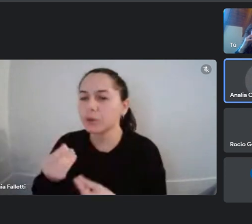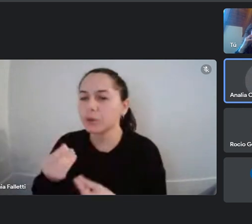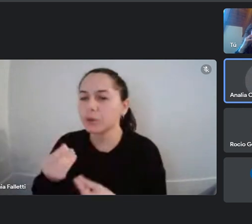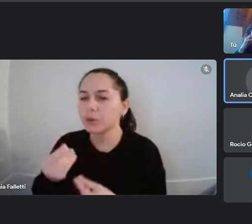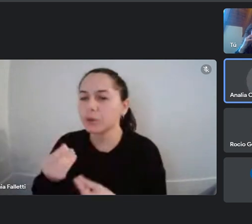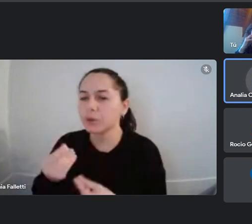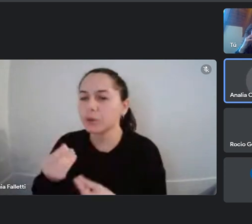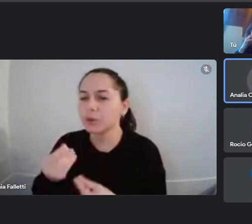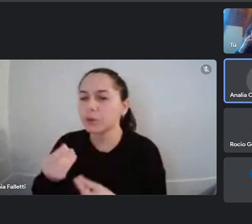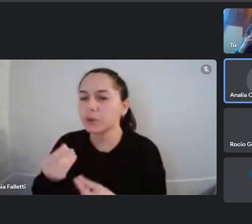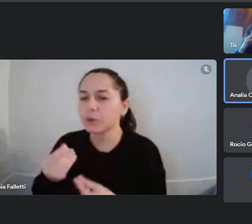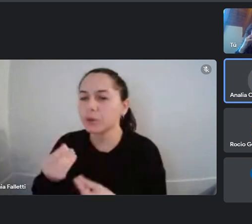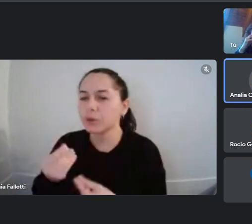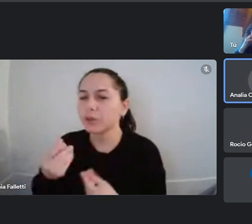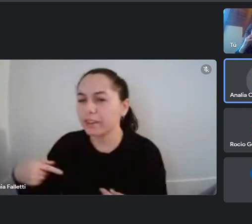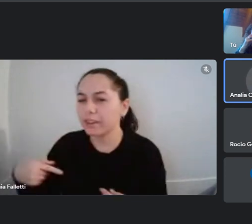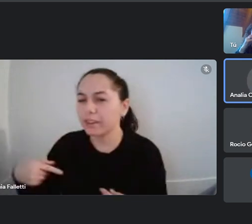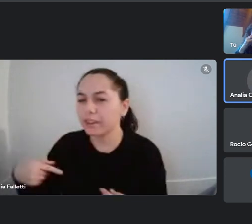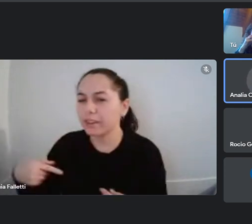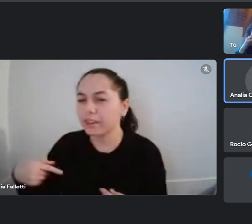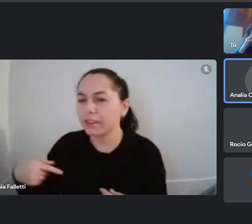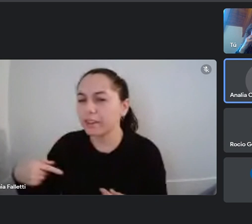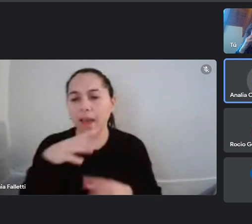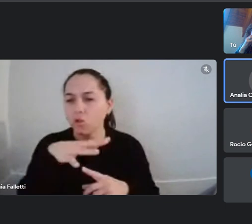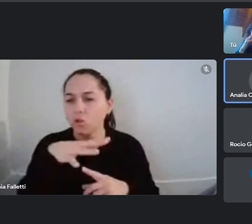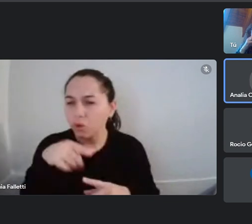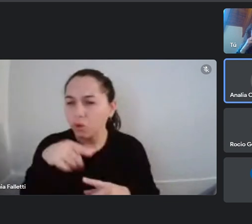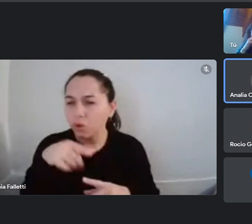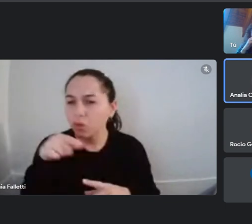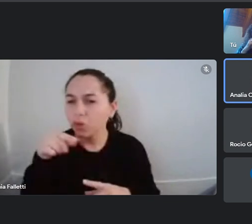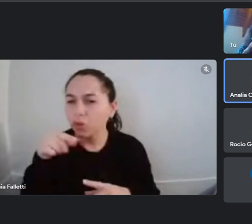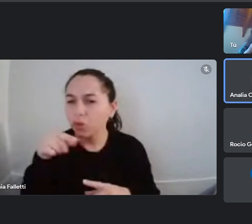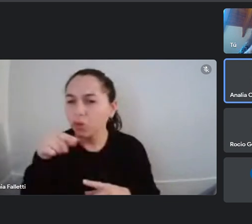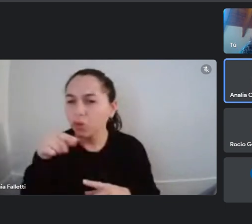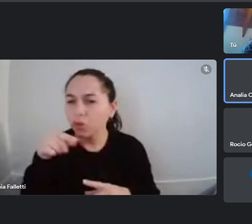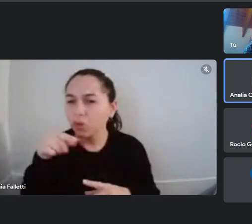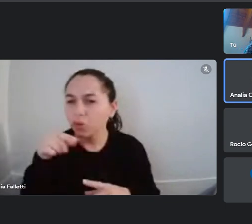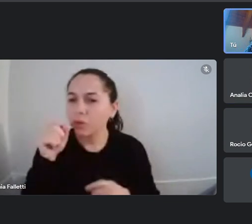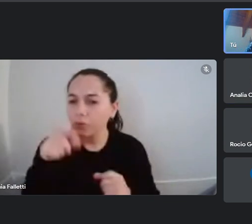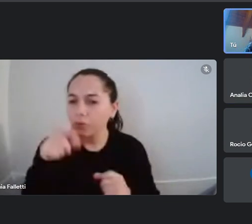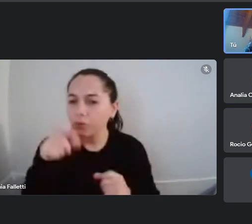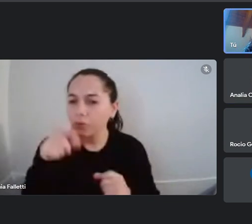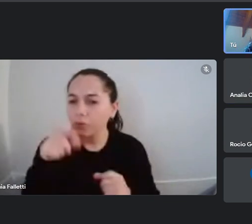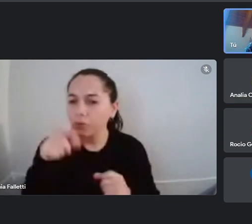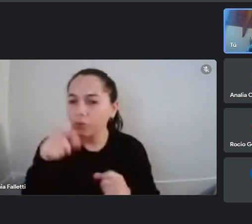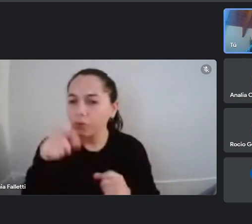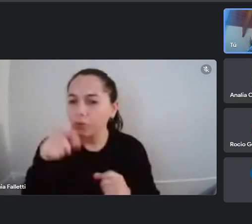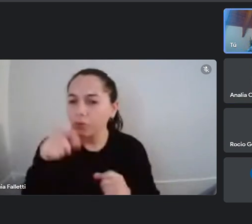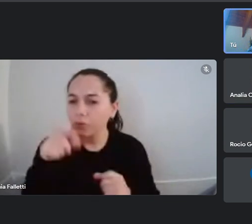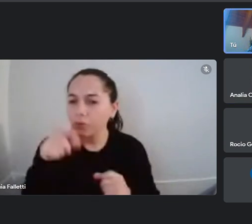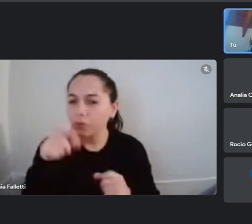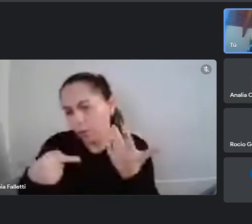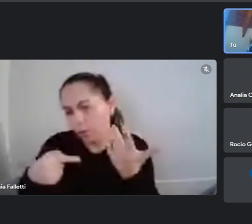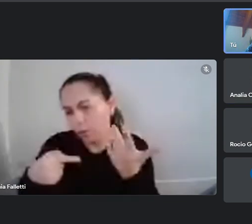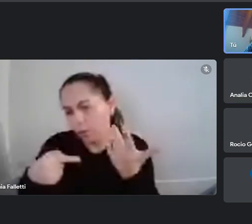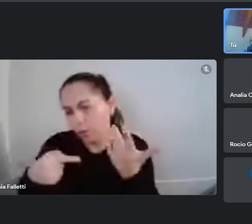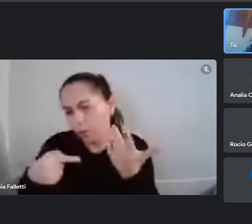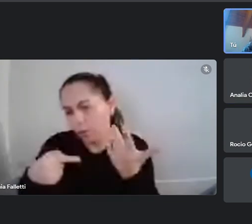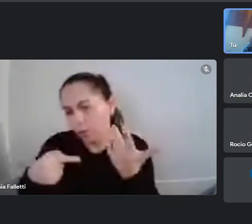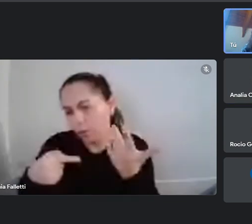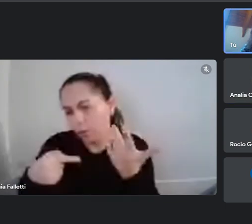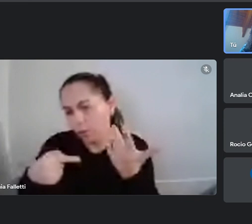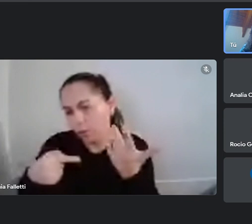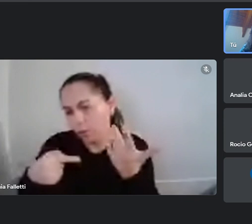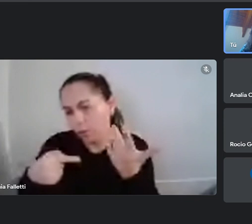construir instituciones innovadoras. Bien, me faltó poner en rojo creating, ahí estaba el otro, después lo voy